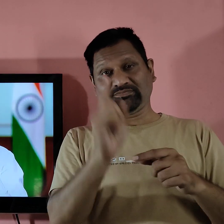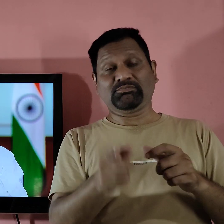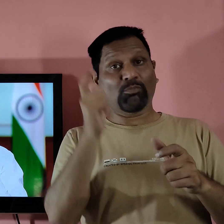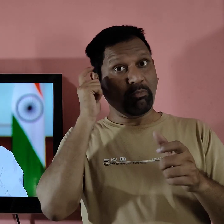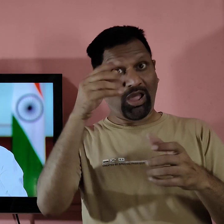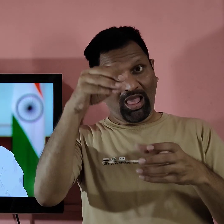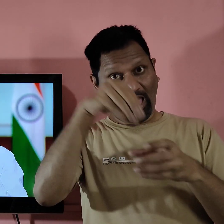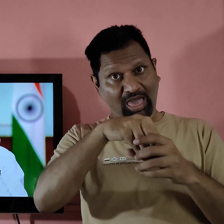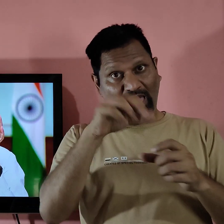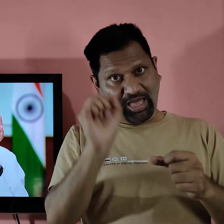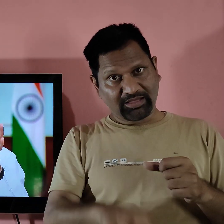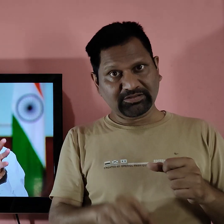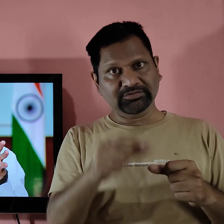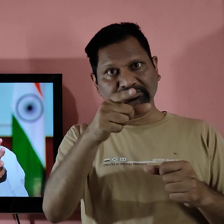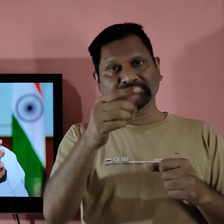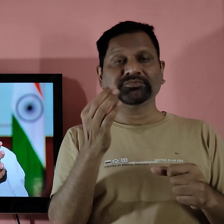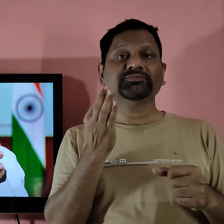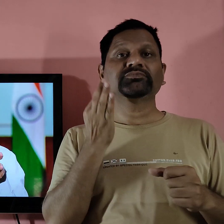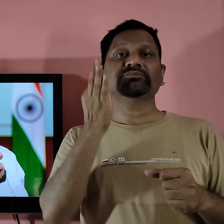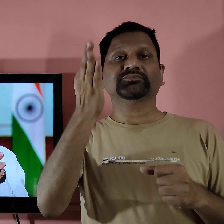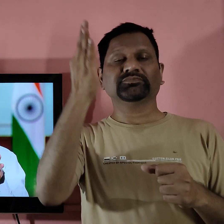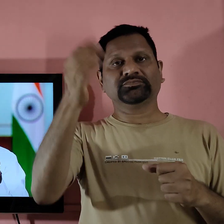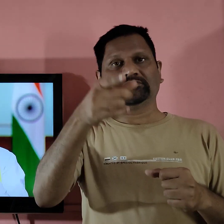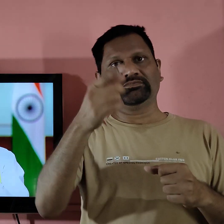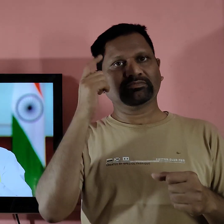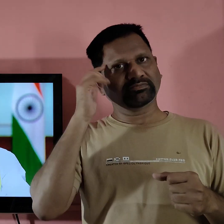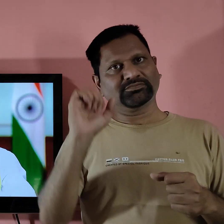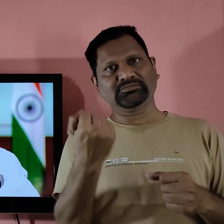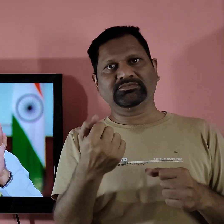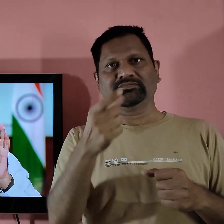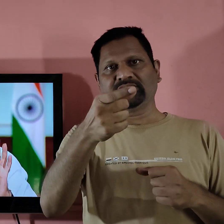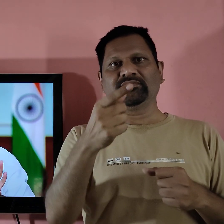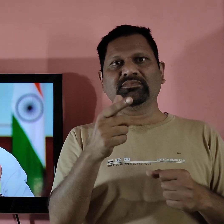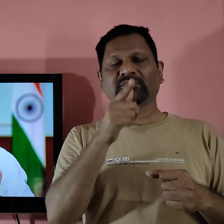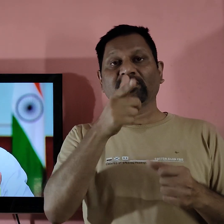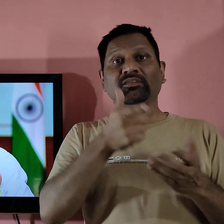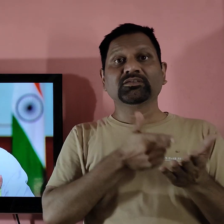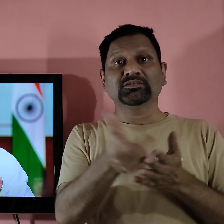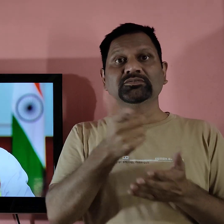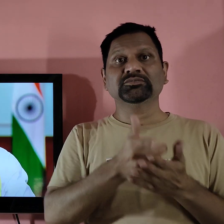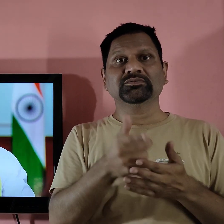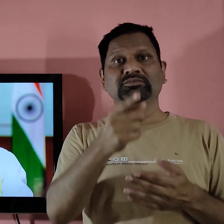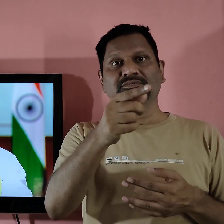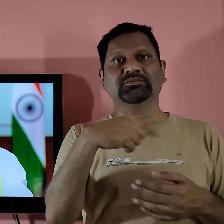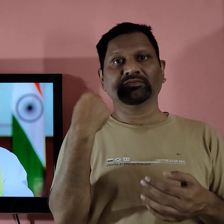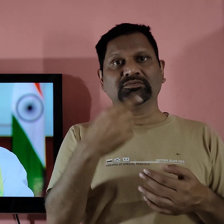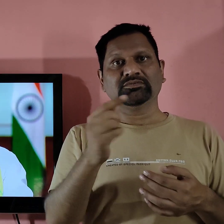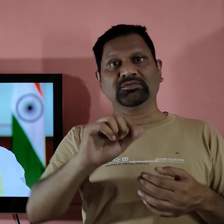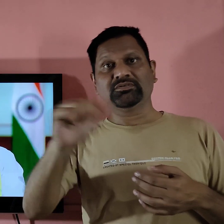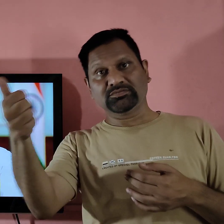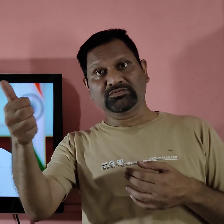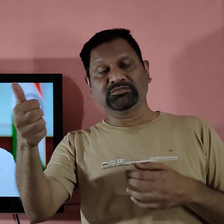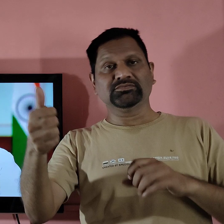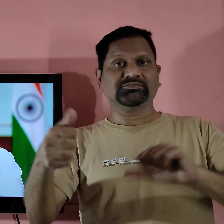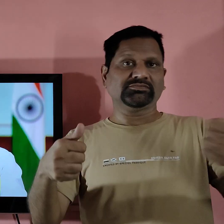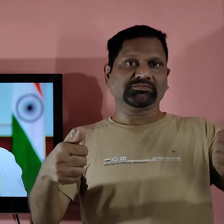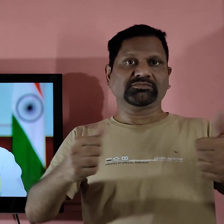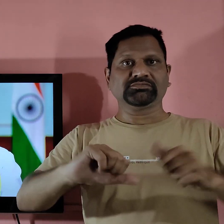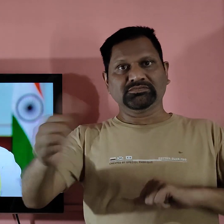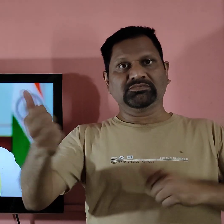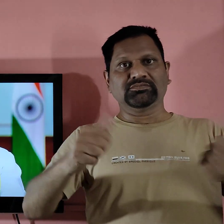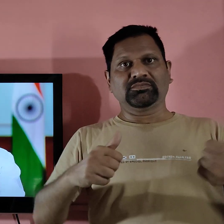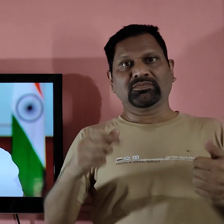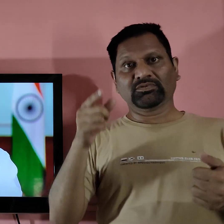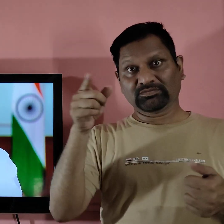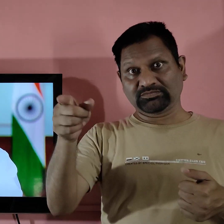रहेगा तो आपको पता चल जाएगा कि आपके गांव में सामने वाला